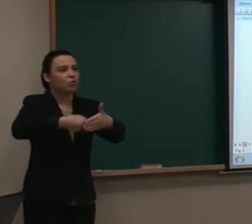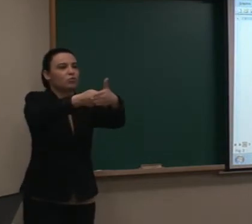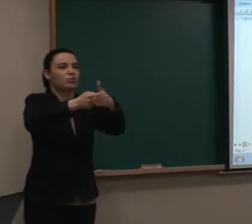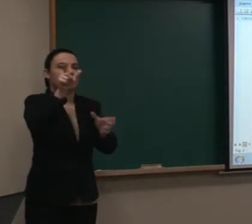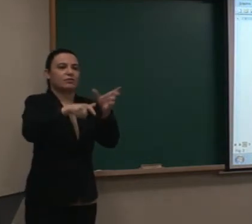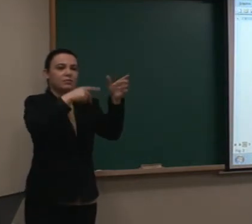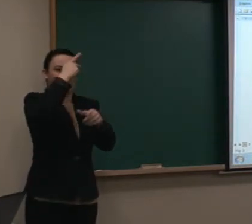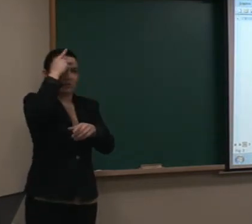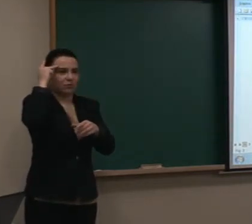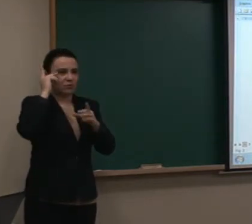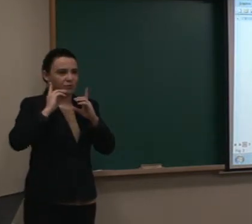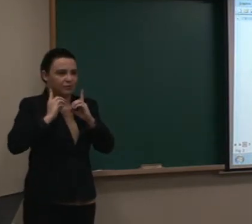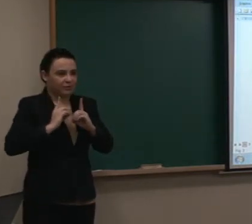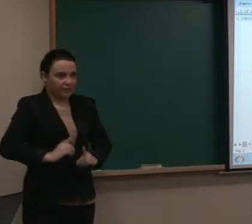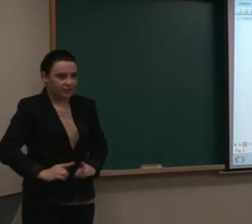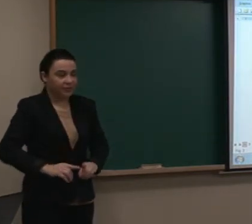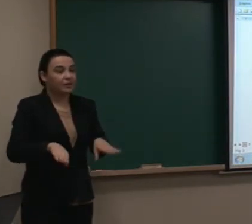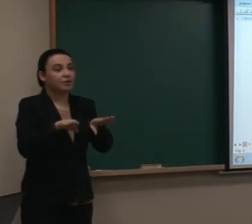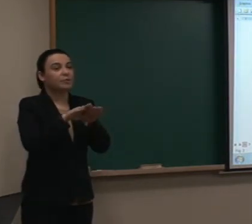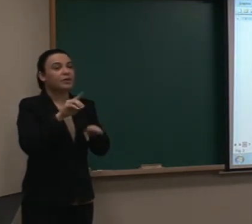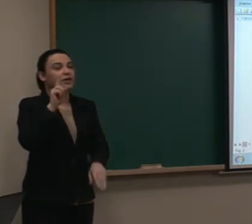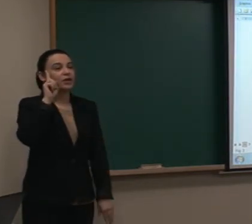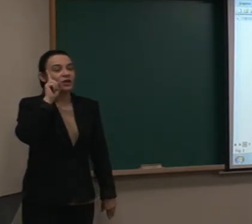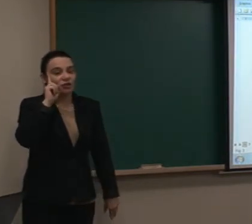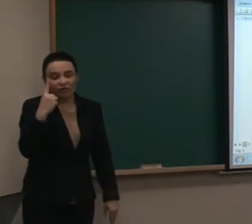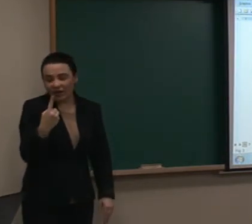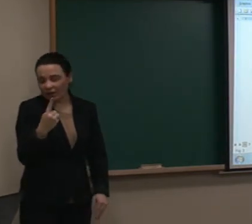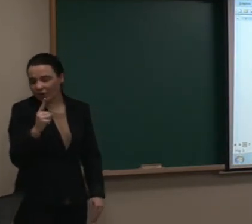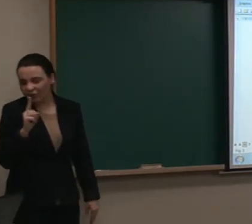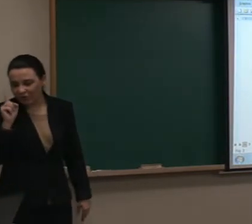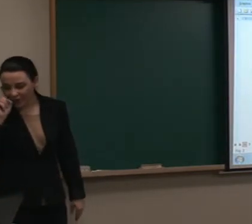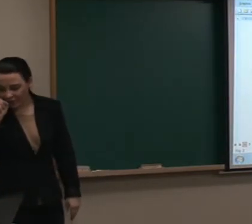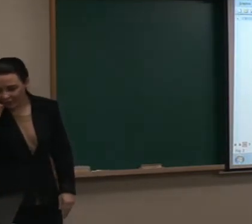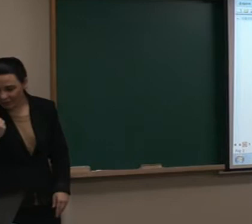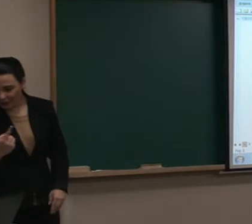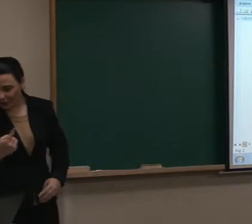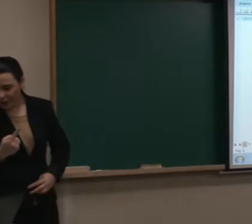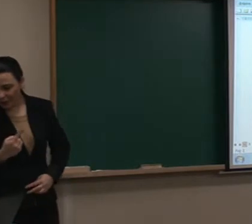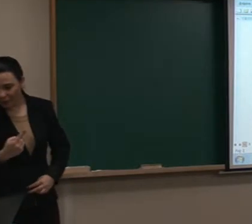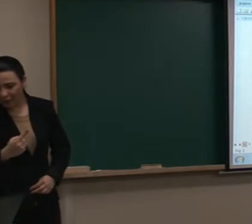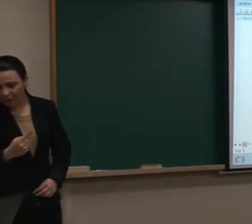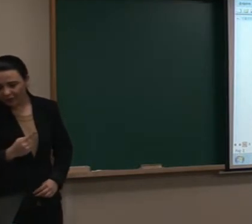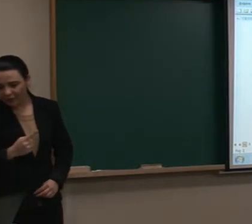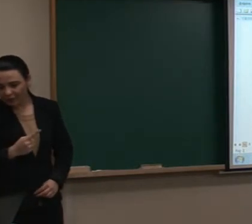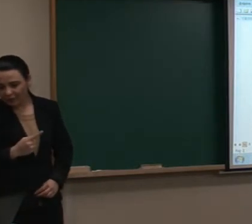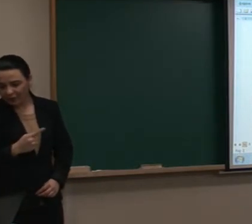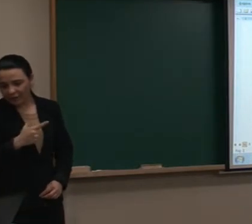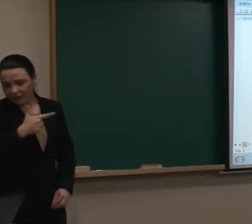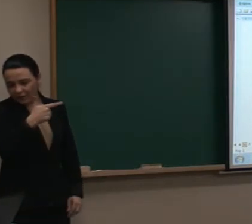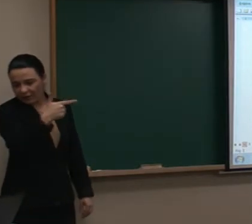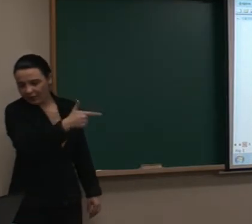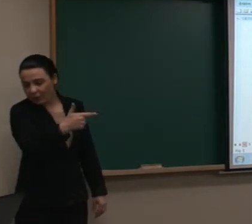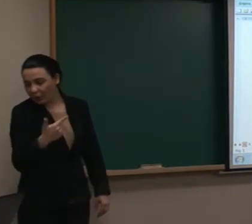e 3 de dezembro, Dia Internacional da Pessoa com Deficiência. É 21 de setembro.